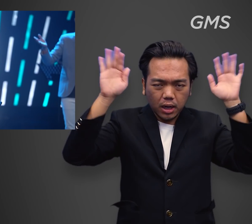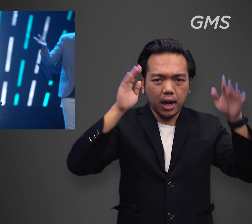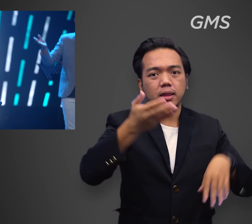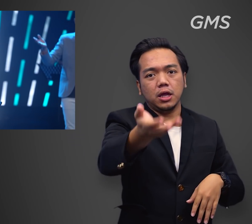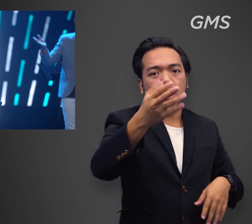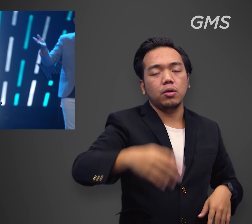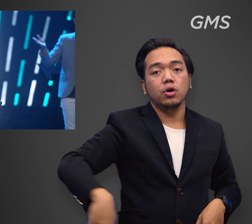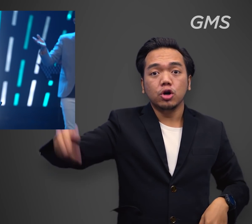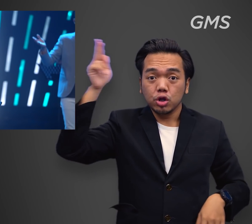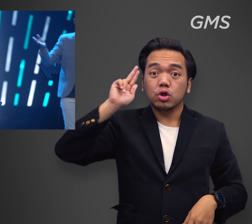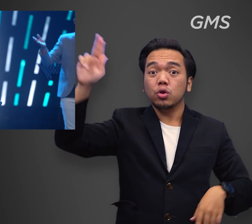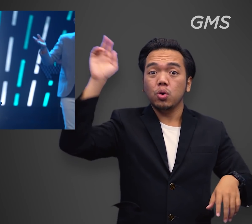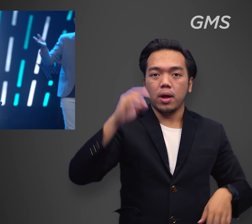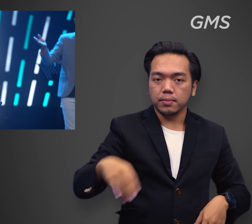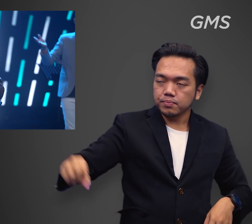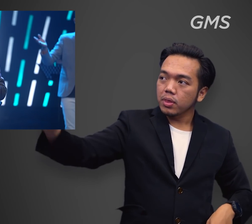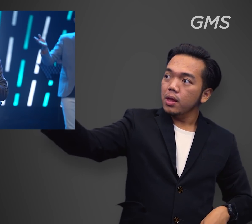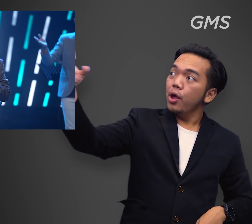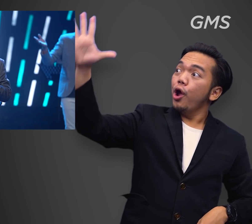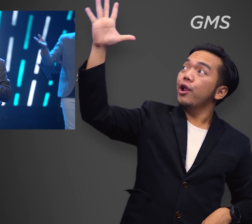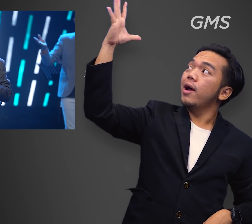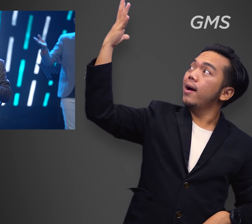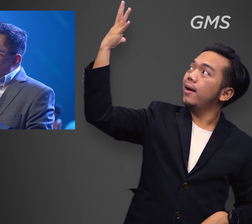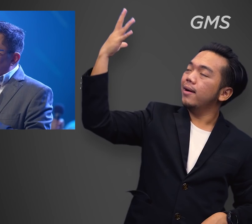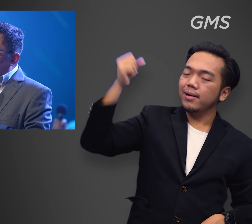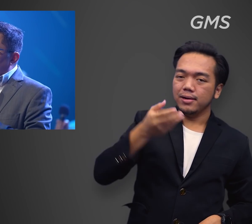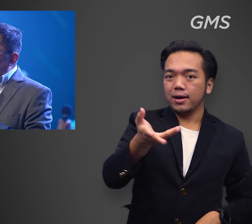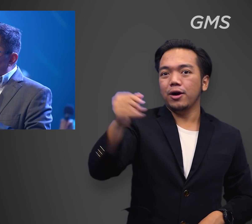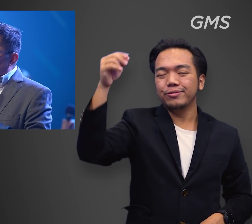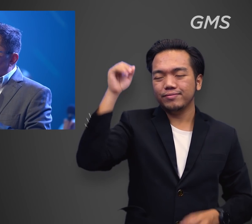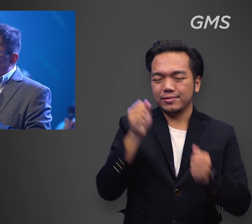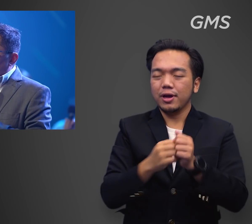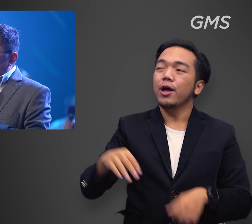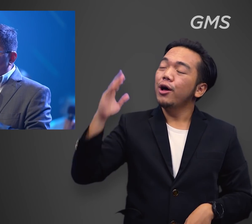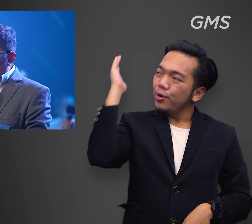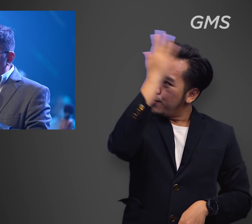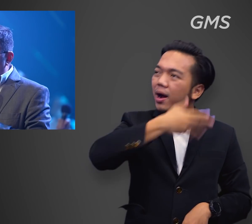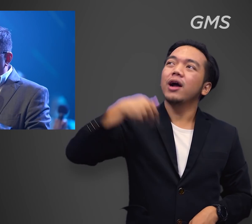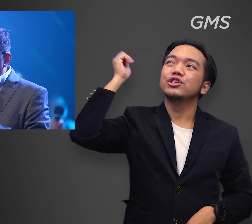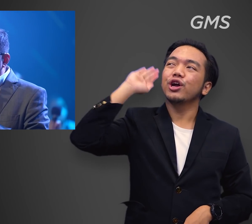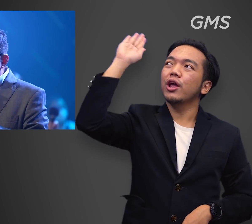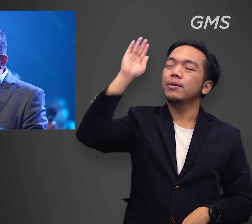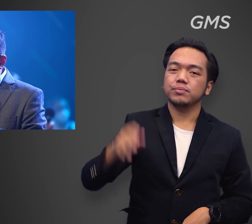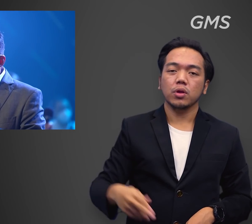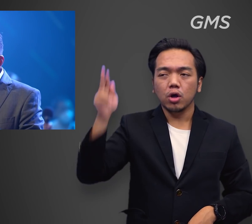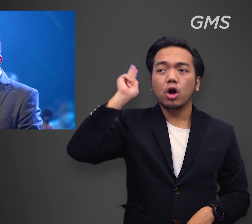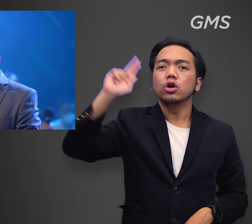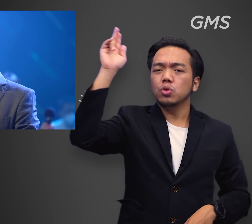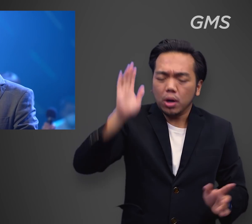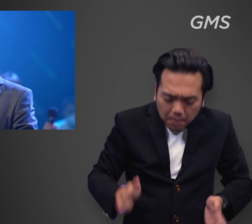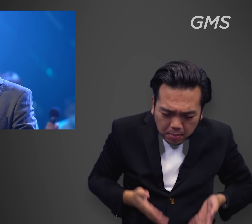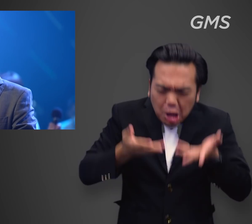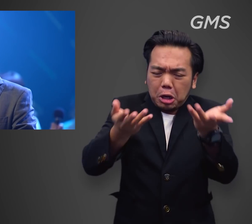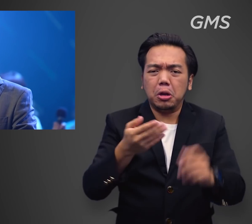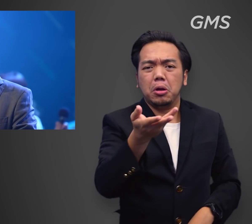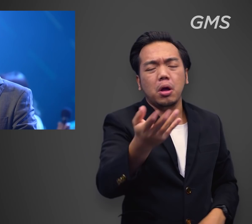Bahwa Tuhan menyinari engkau dengan wajahnya dan memberi engkau kasih karunia. Bahwa Tuhan menghadapkan wajahnya kepadamu